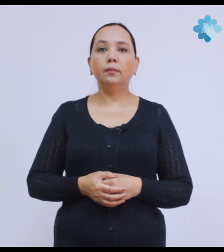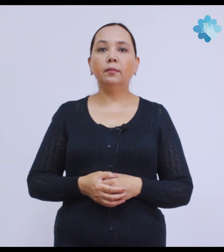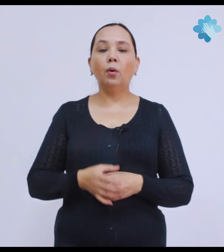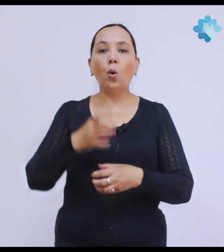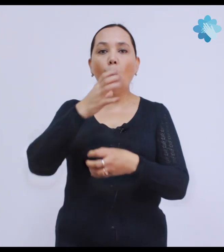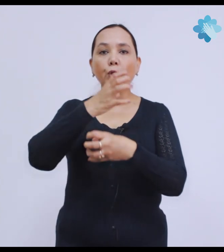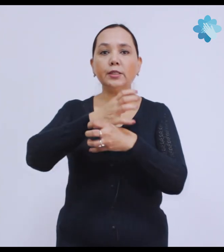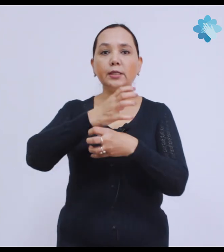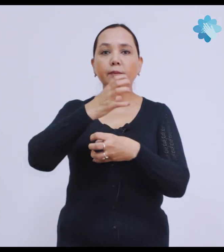кости